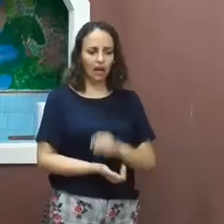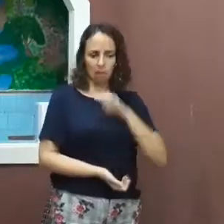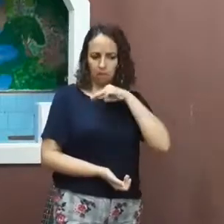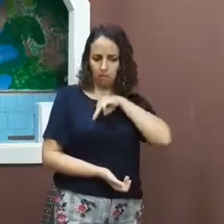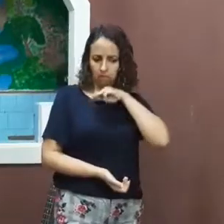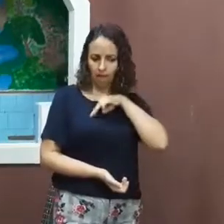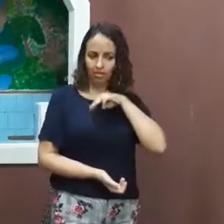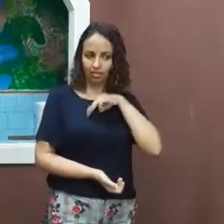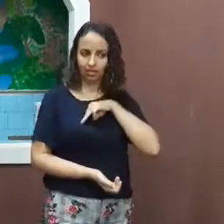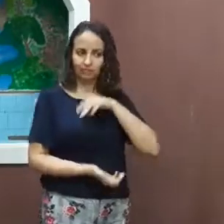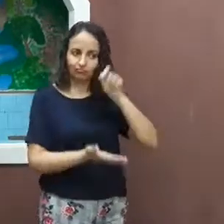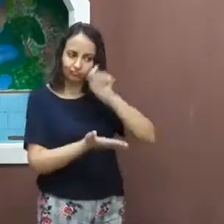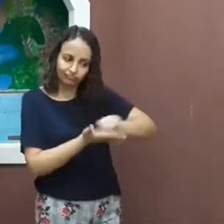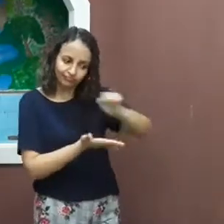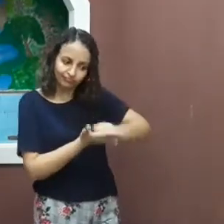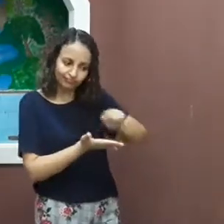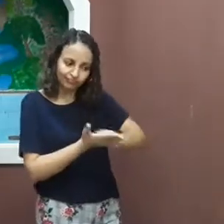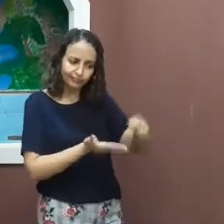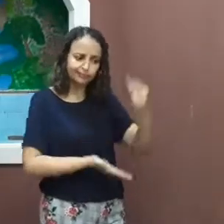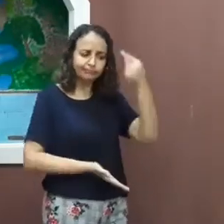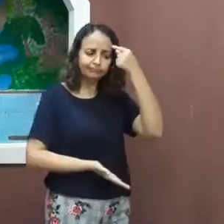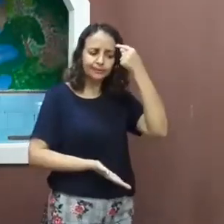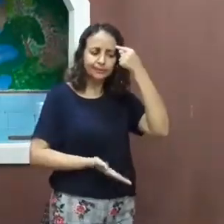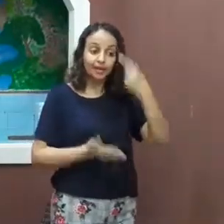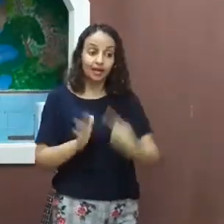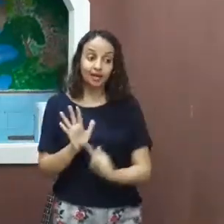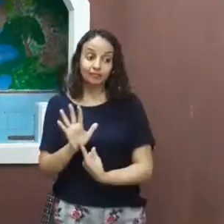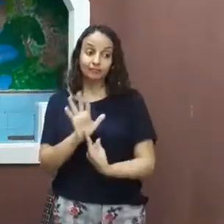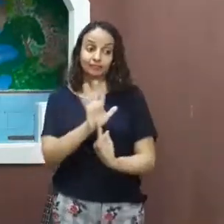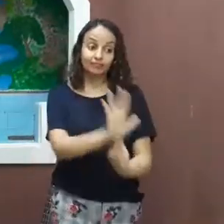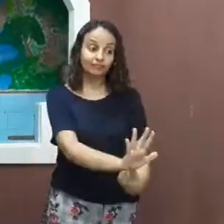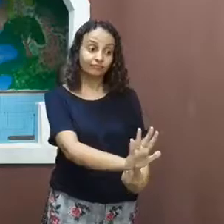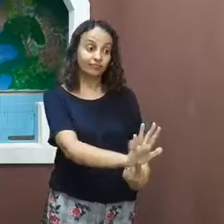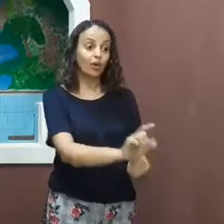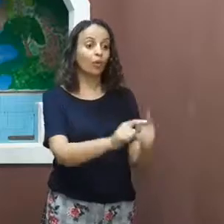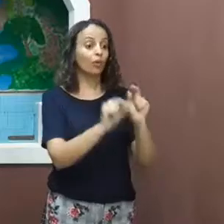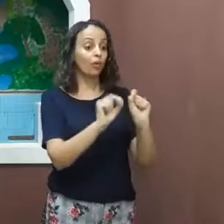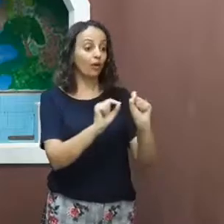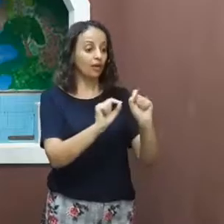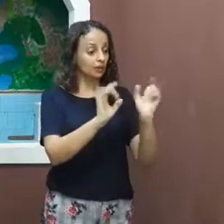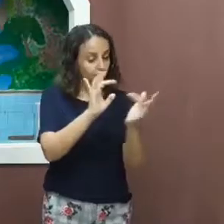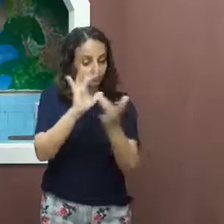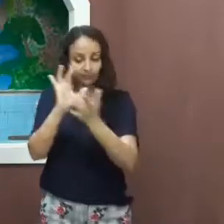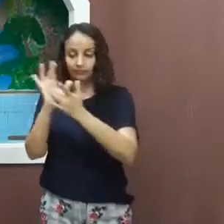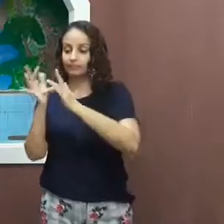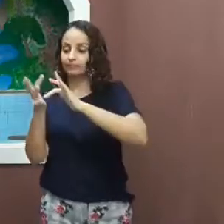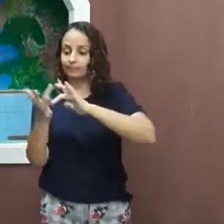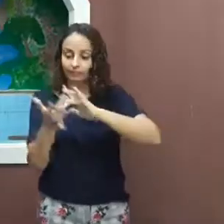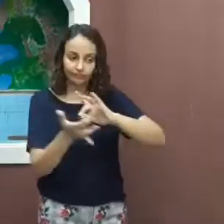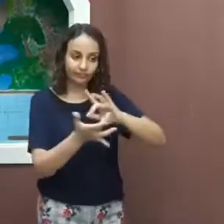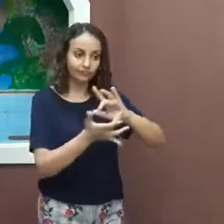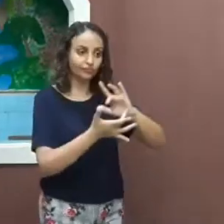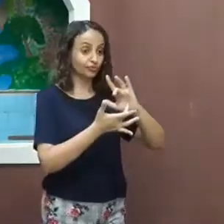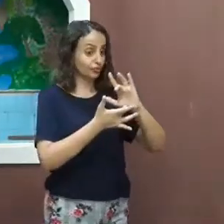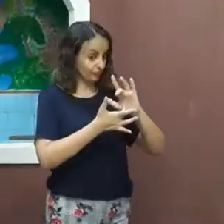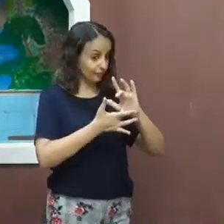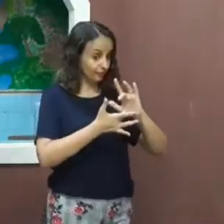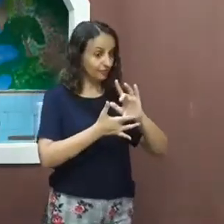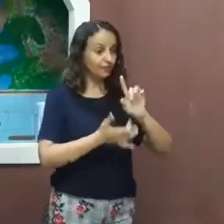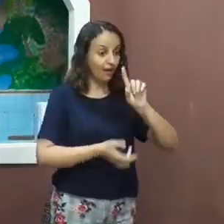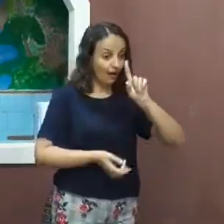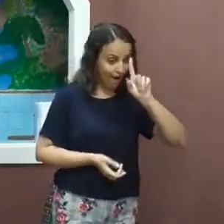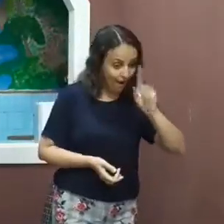tem essa preocupação de mostrar que Jesus veio, que esse Jesus a qual ele apresenta